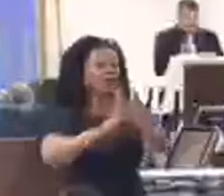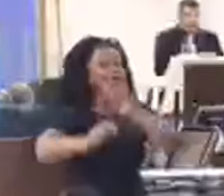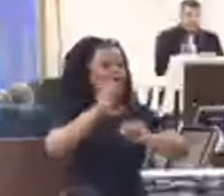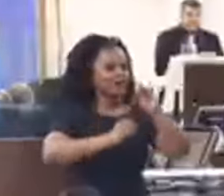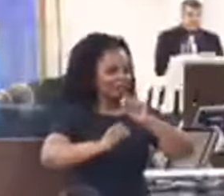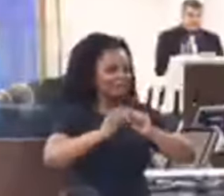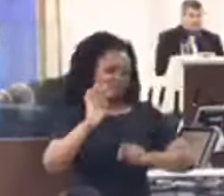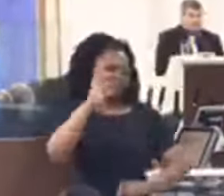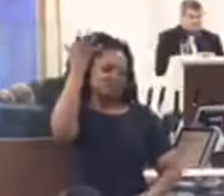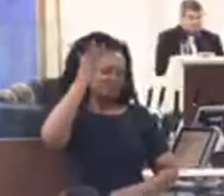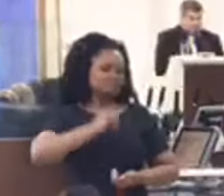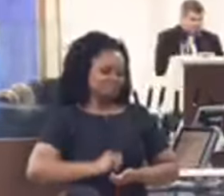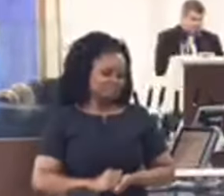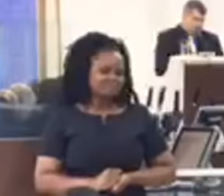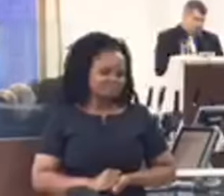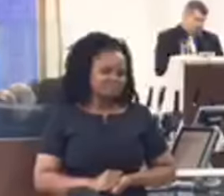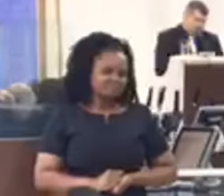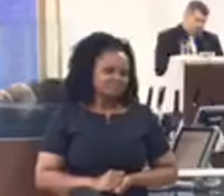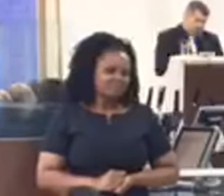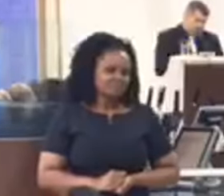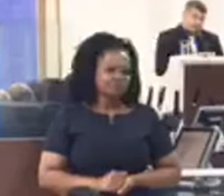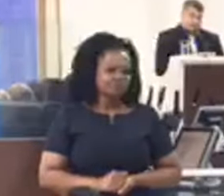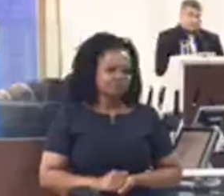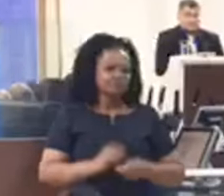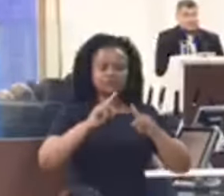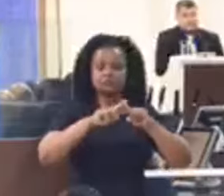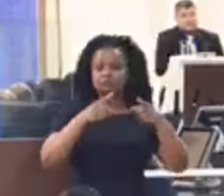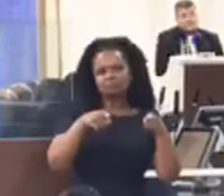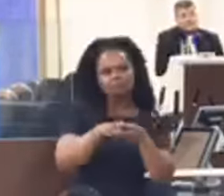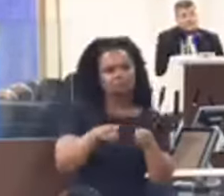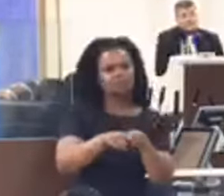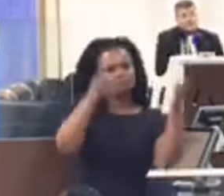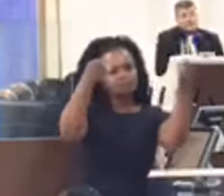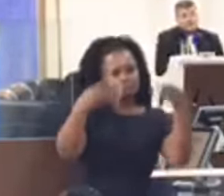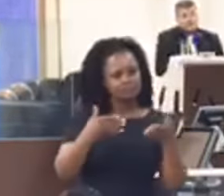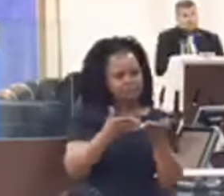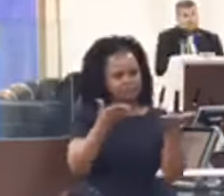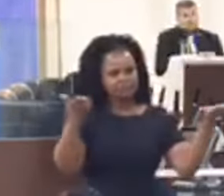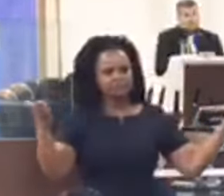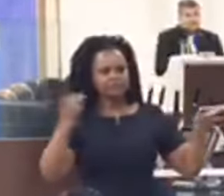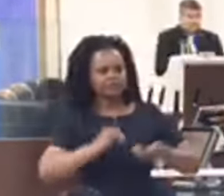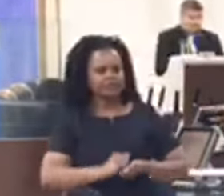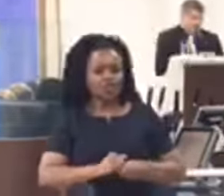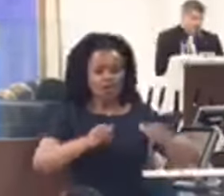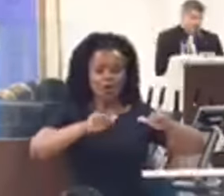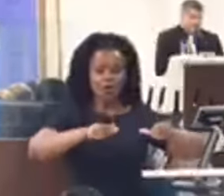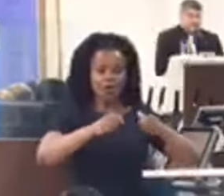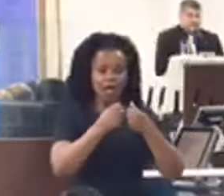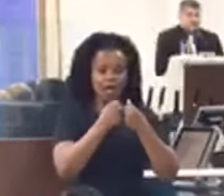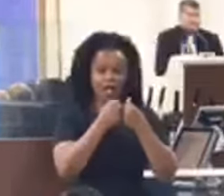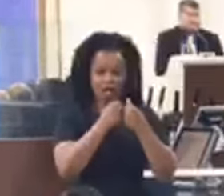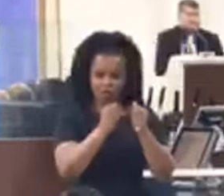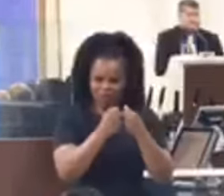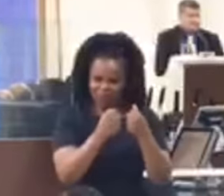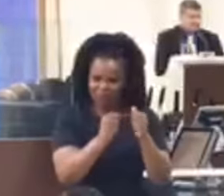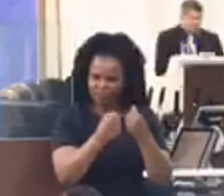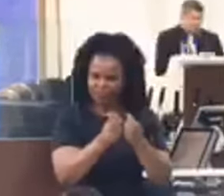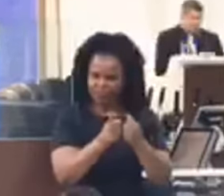também em cima disso. Dizer também que os pontos de ônibus que nós adquirimos,